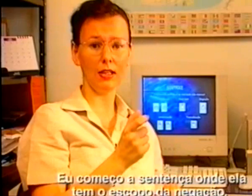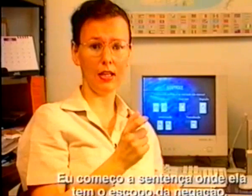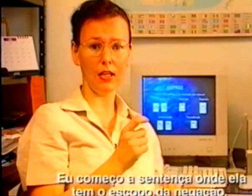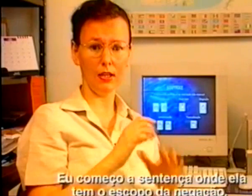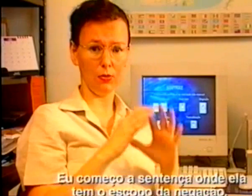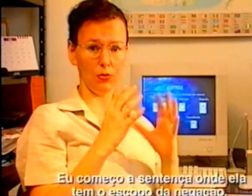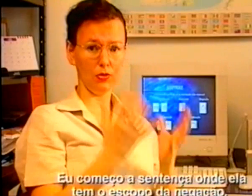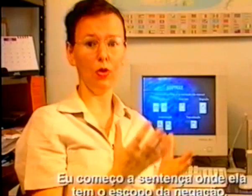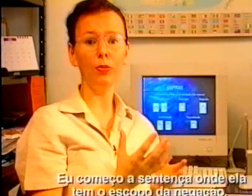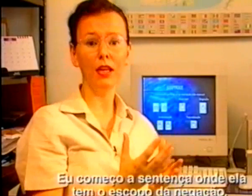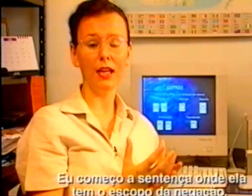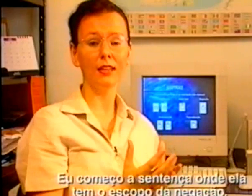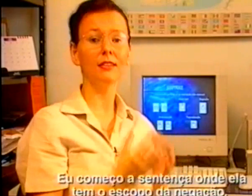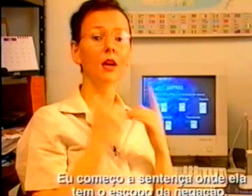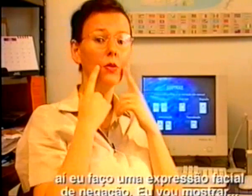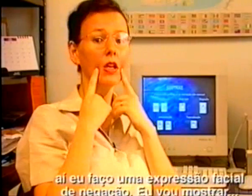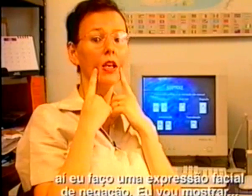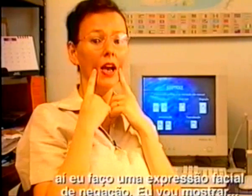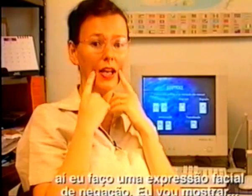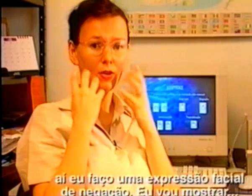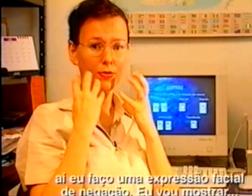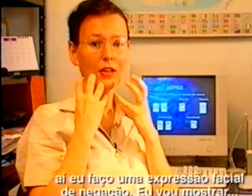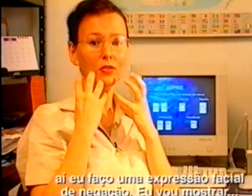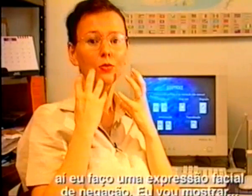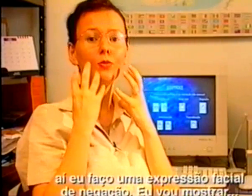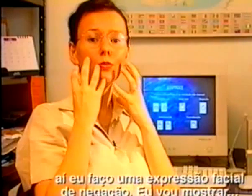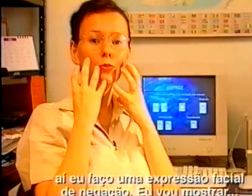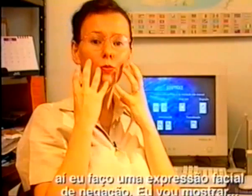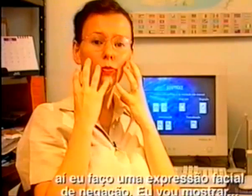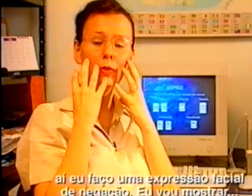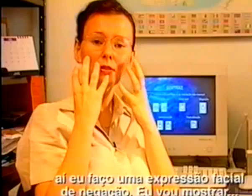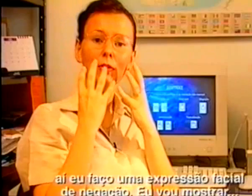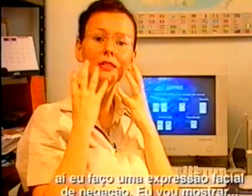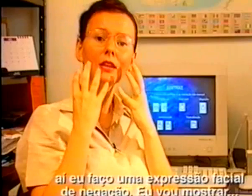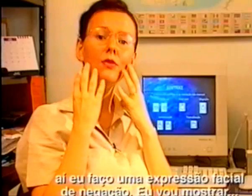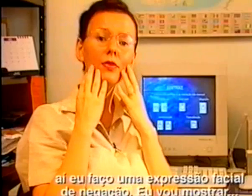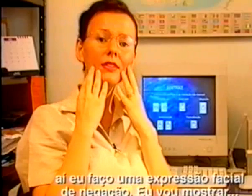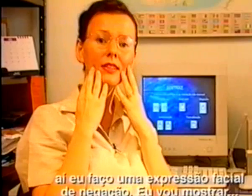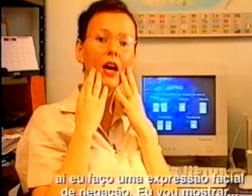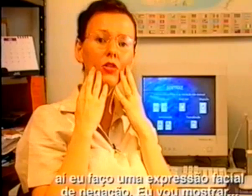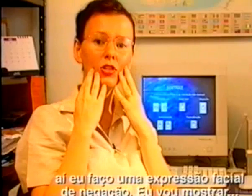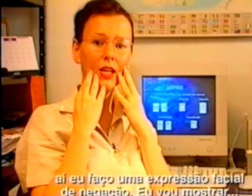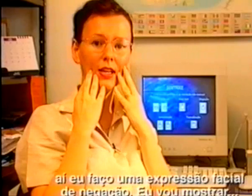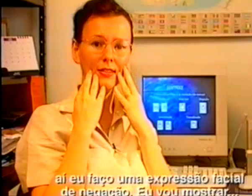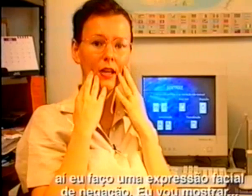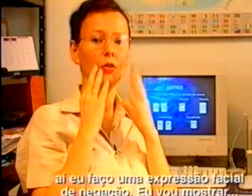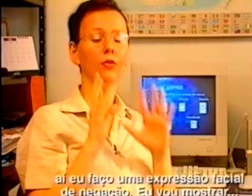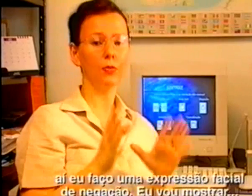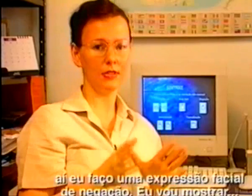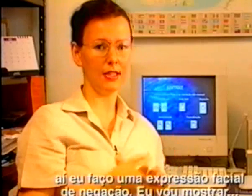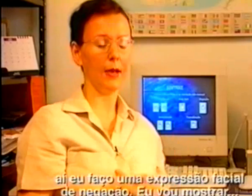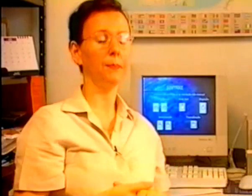ela tem o escopo da negação, aí eu faço uma expressão facial de negação. Eu vou mostrar.